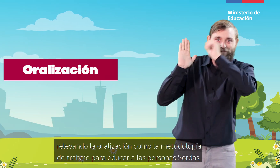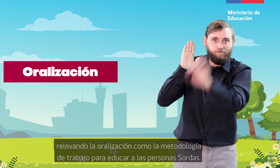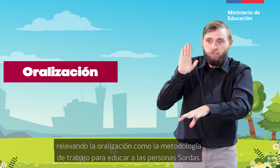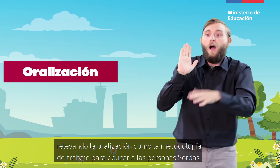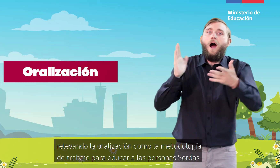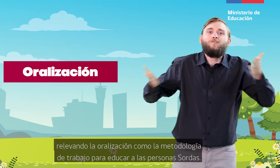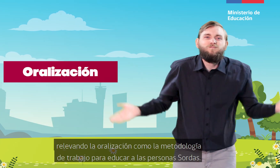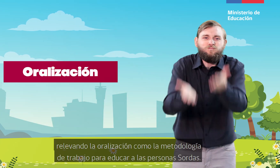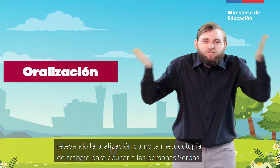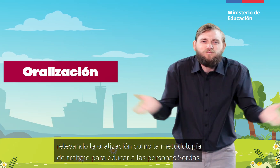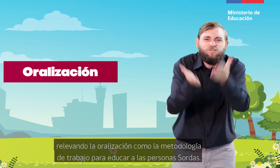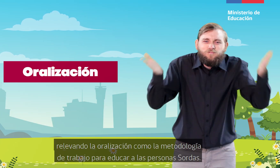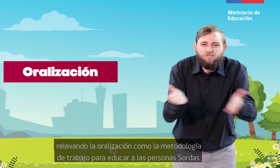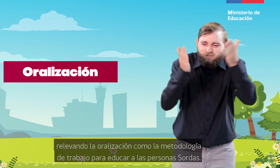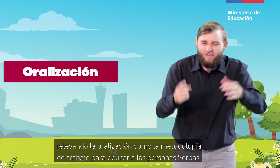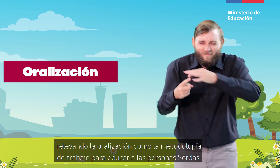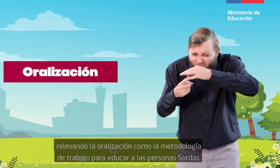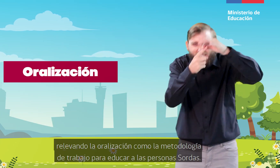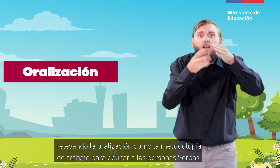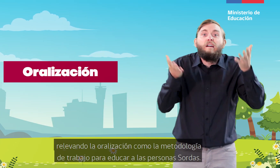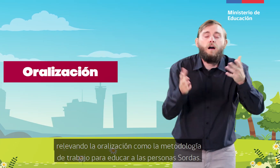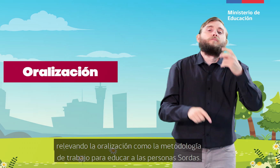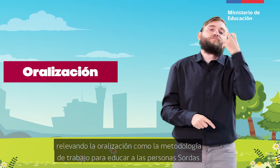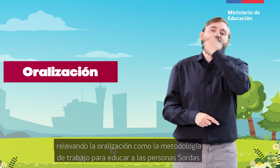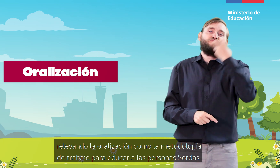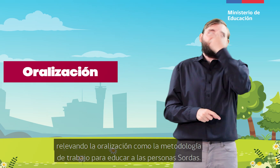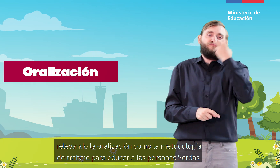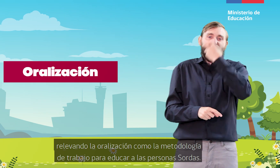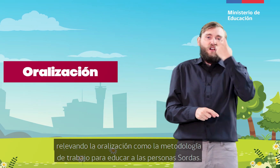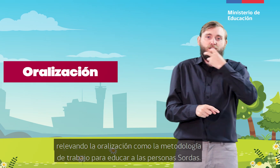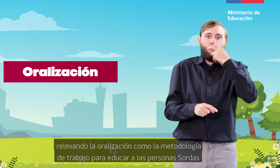relevando la oralización como la metodología de trabajo para educar a las personas sordas.